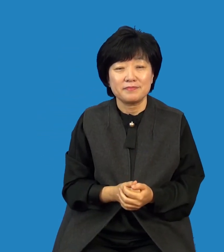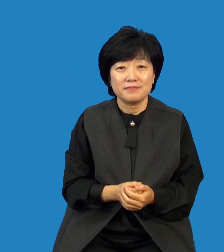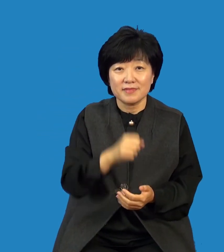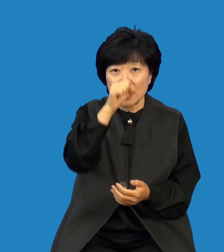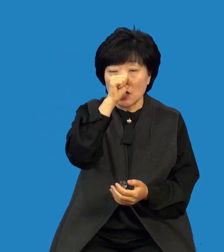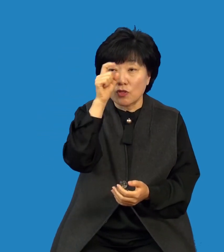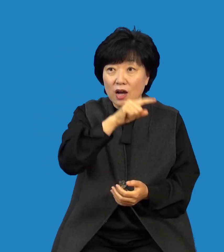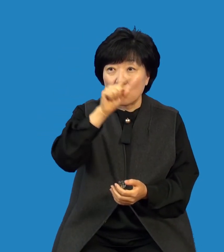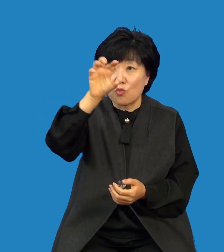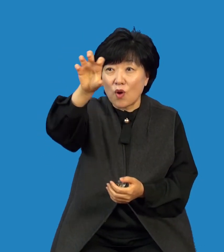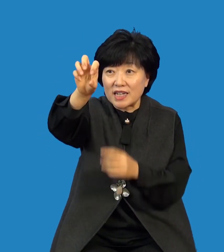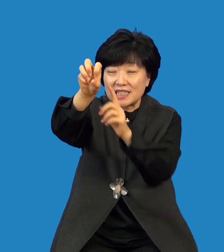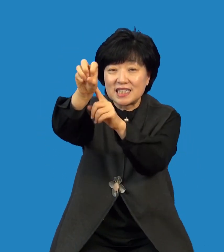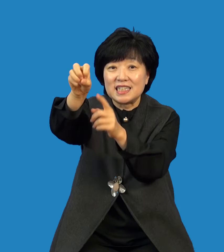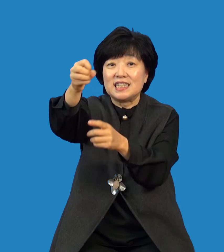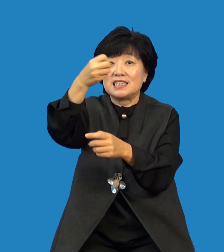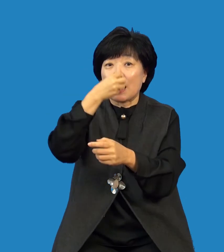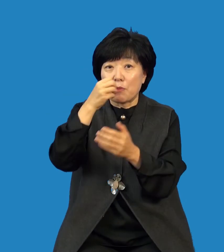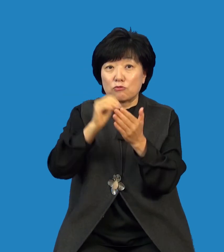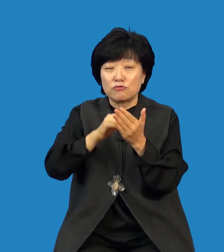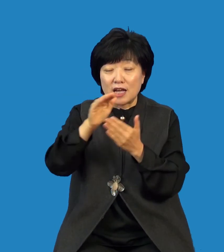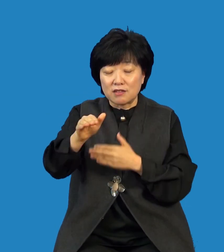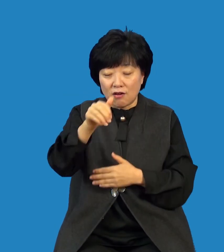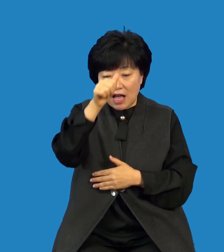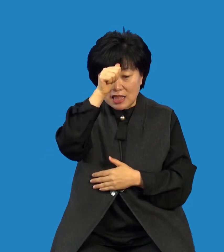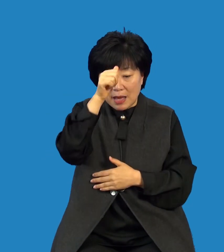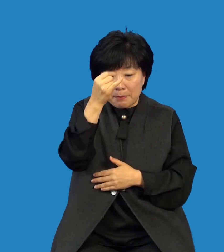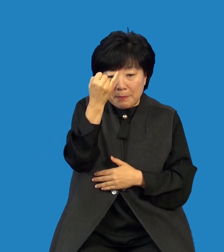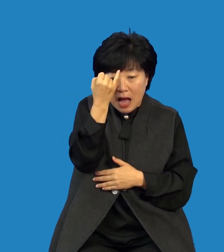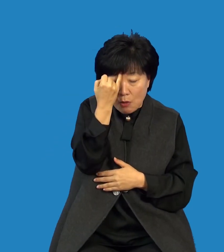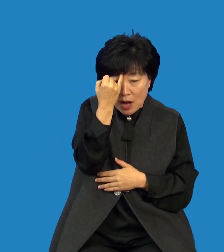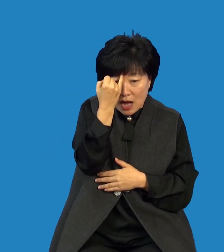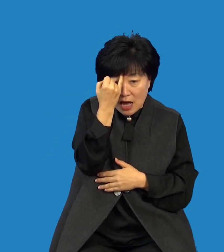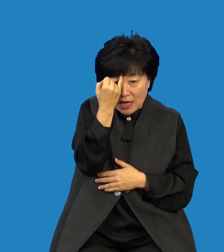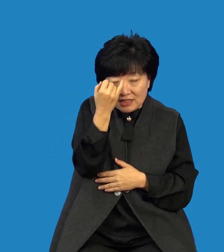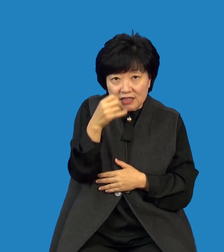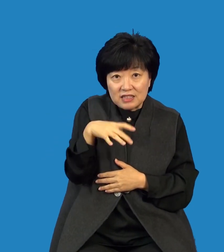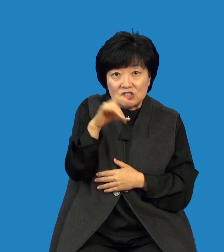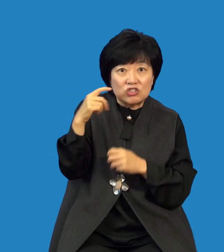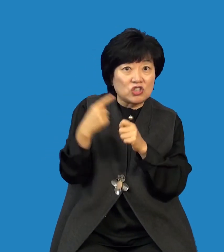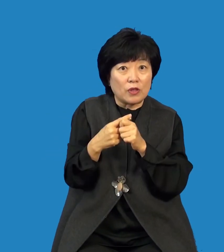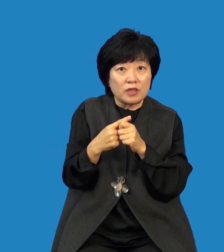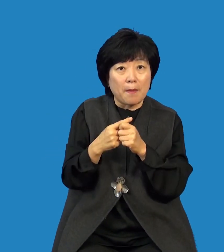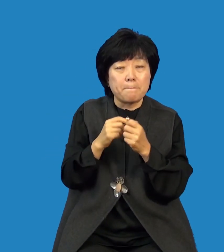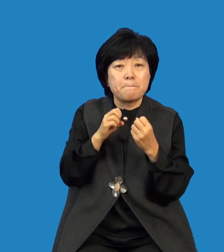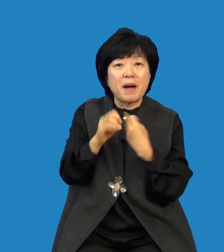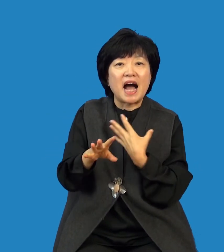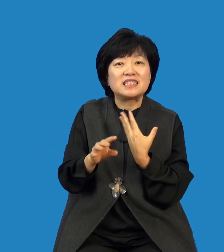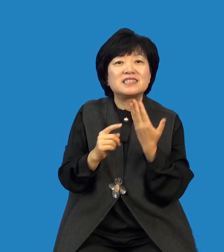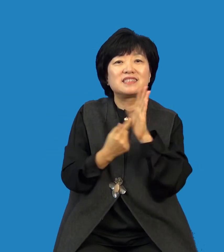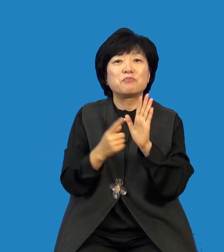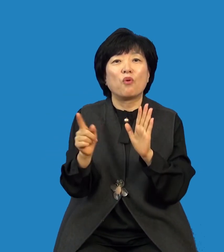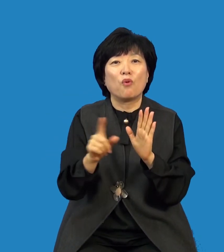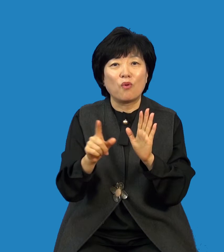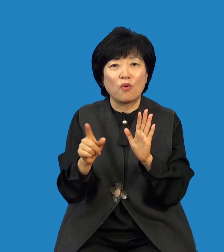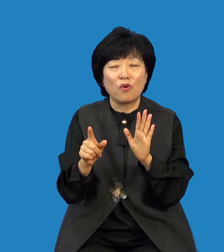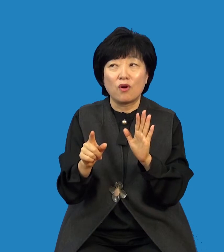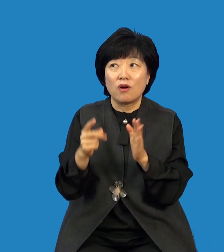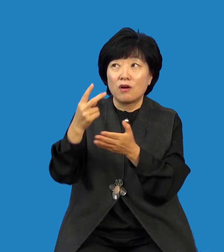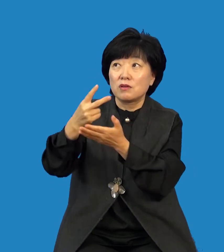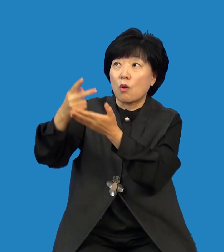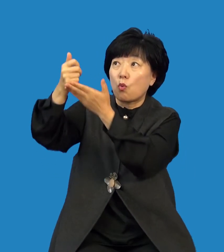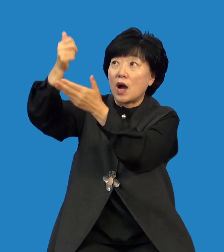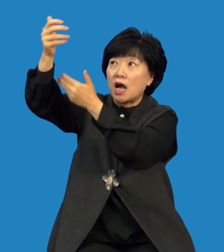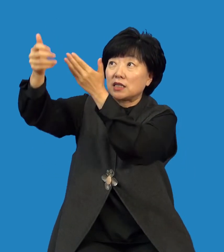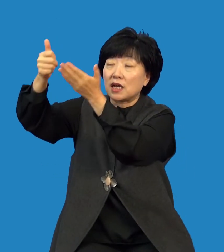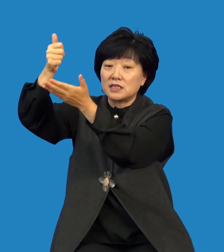나서 아담과 하와의 첫 번째 반응이 여러분 뭔지 아세요? 3장 9절 10절 보면 이렇게 얘기합니다. 제가 읽어드릴게요. 여호와 하나님이